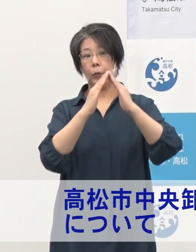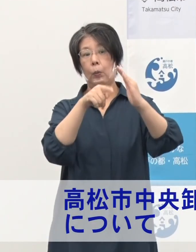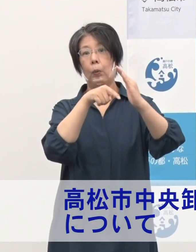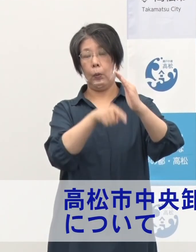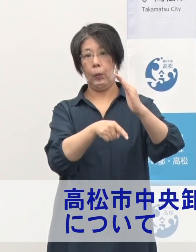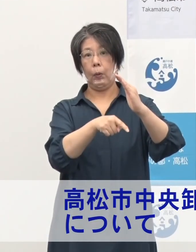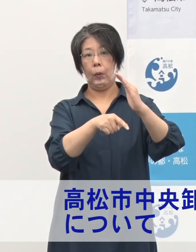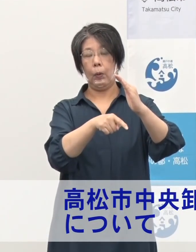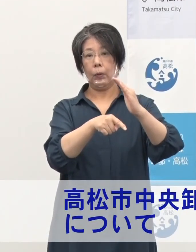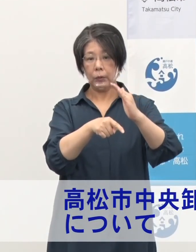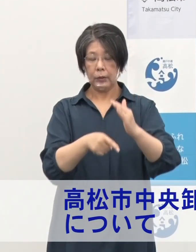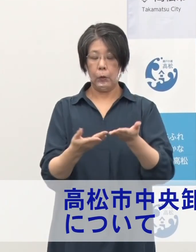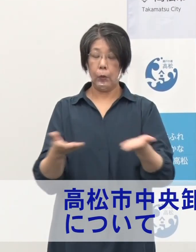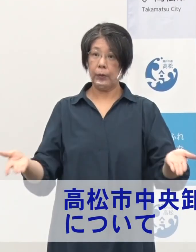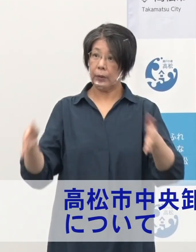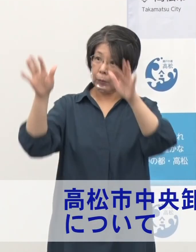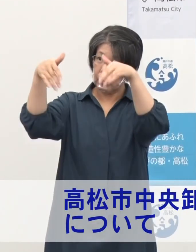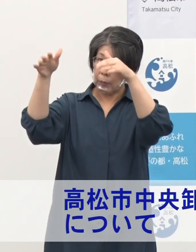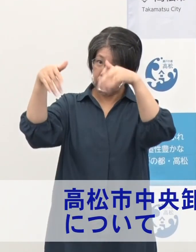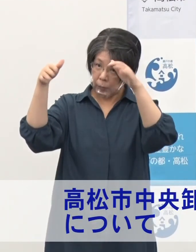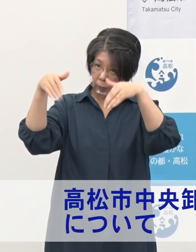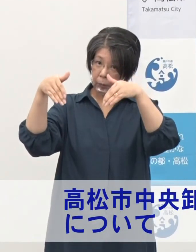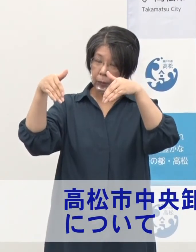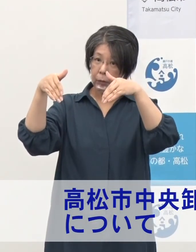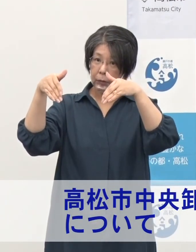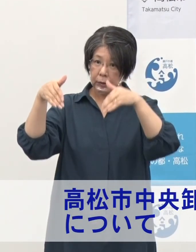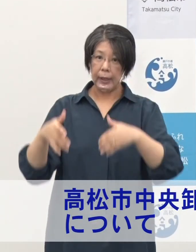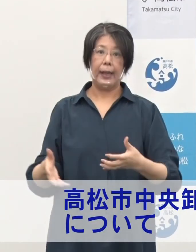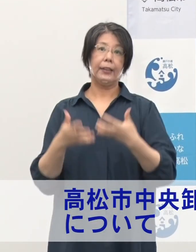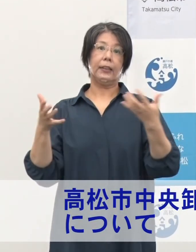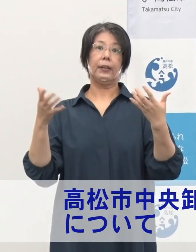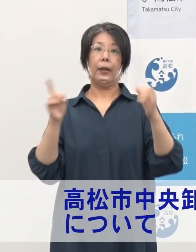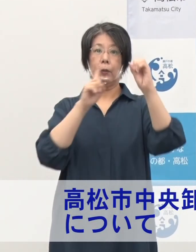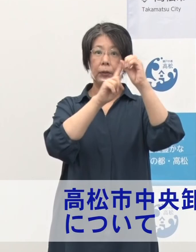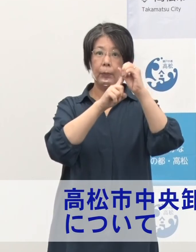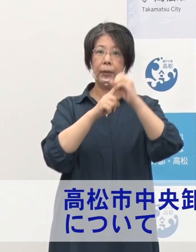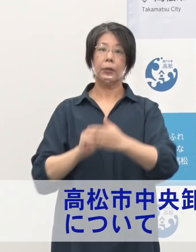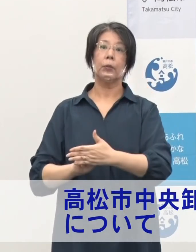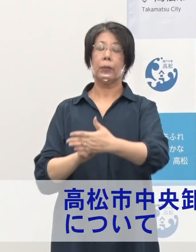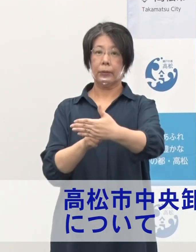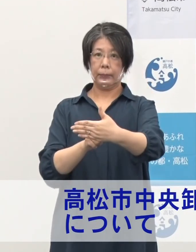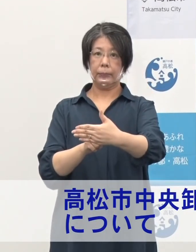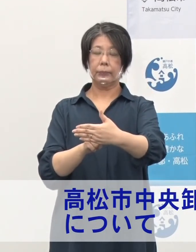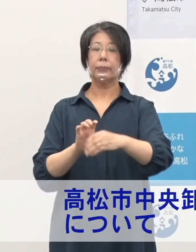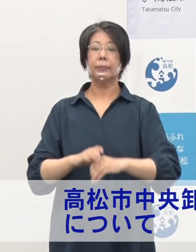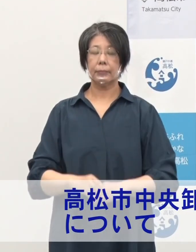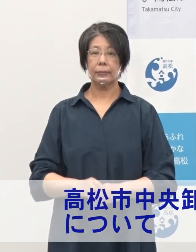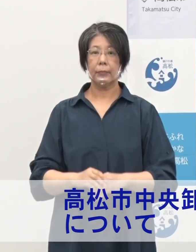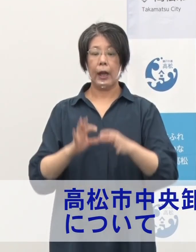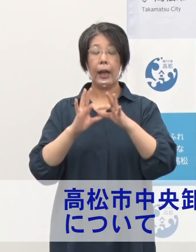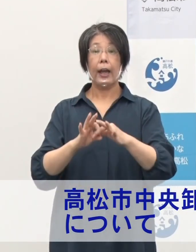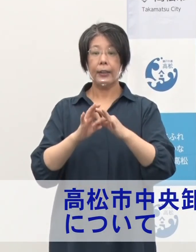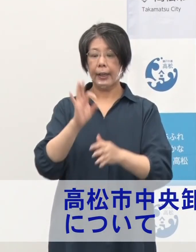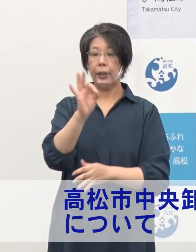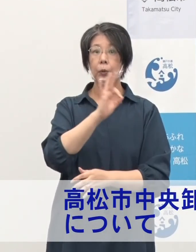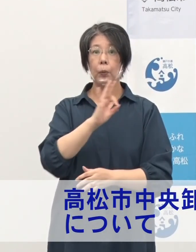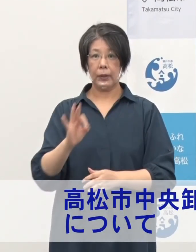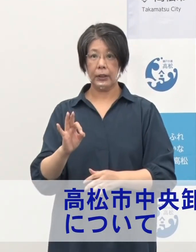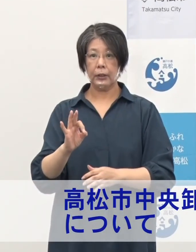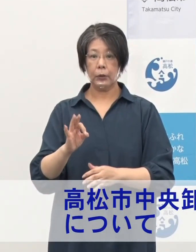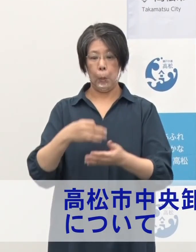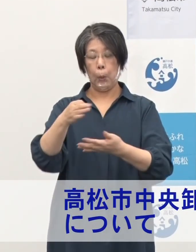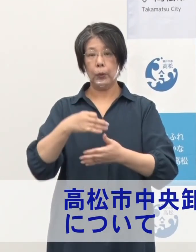働き掛けるなどにぎわい創出のための取り組みを進めているところでございますこの関連商品売場棟では